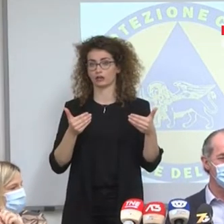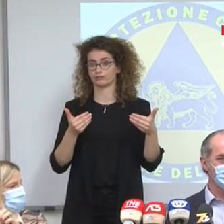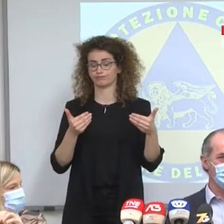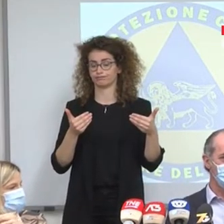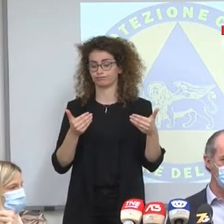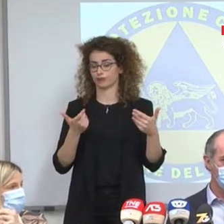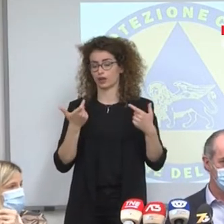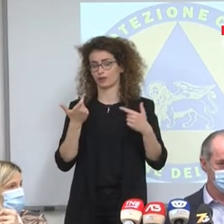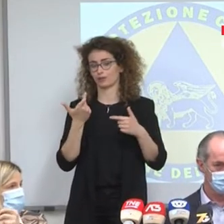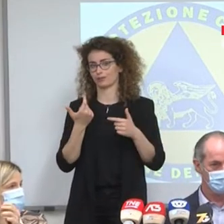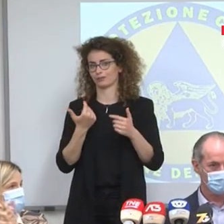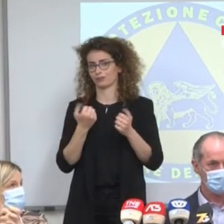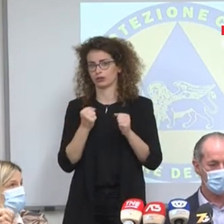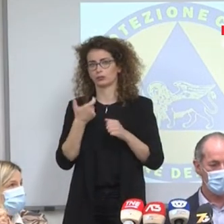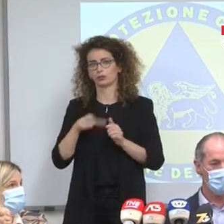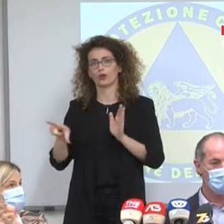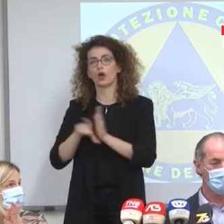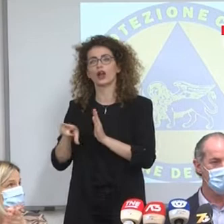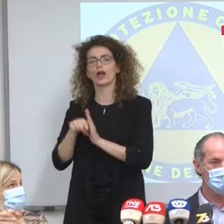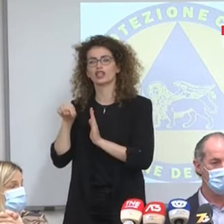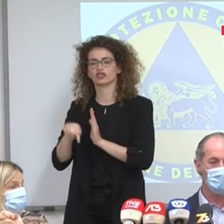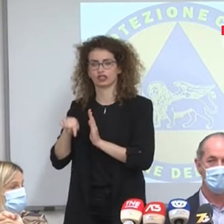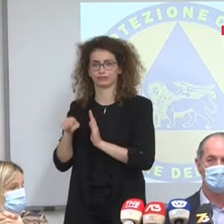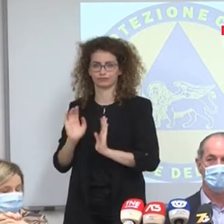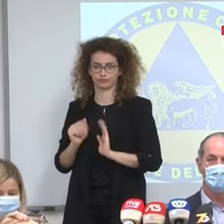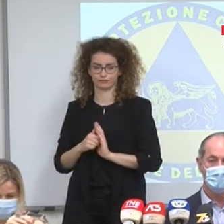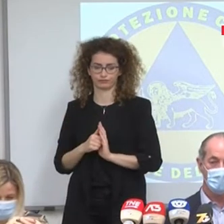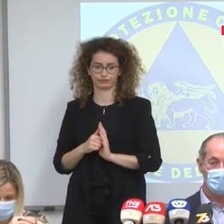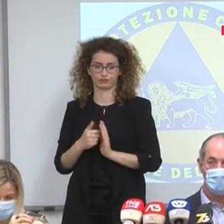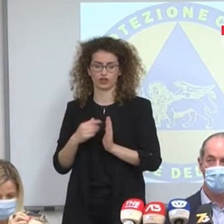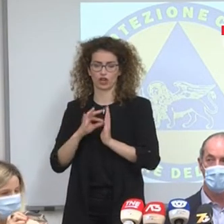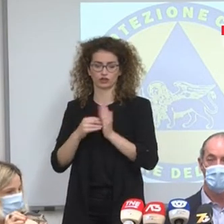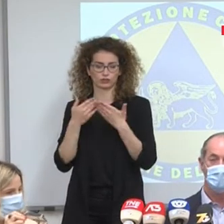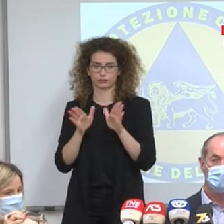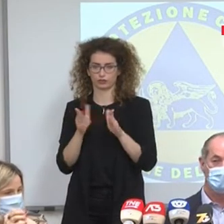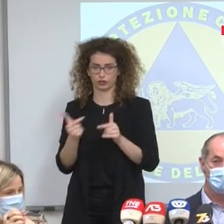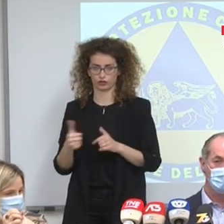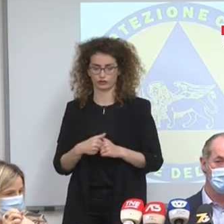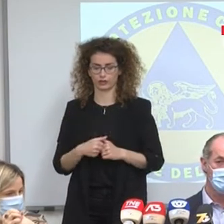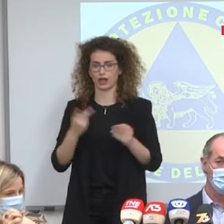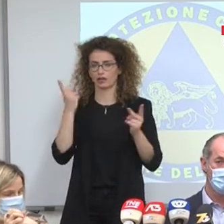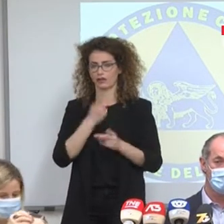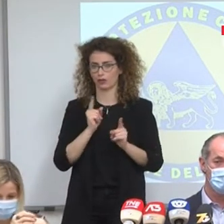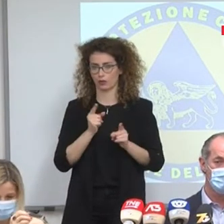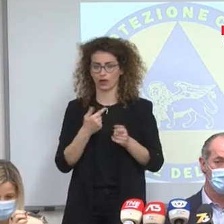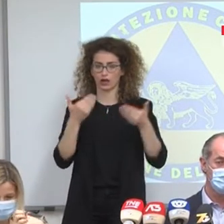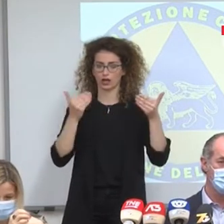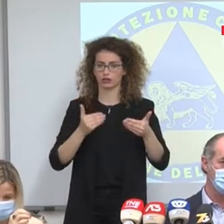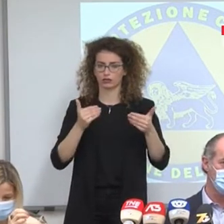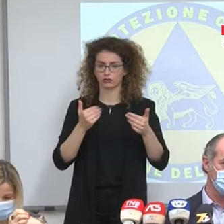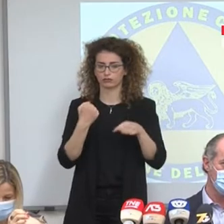perché lì c'è il decreto. Non è prevista ancora alcuna data. Però è pur vero che sulle discoteche stiamo lavorando